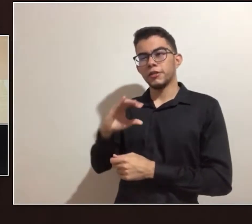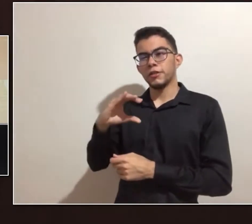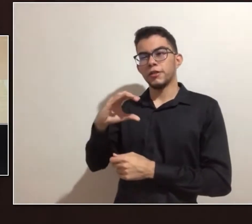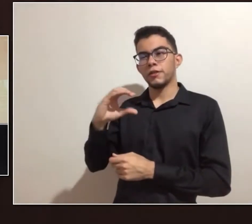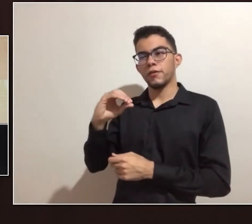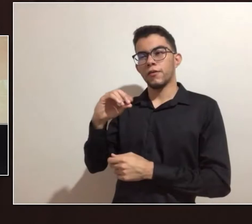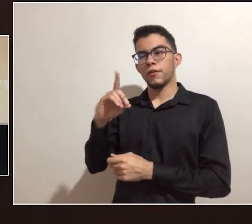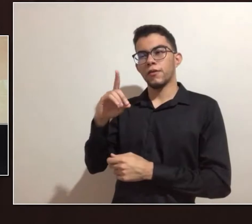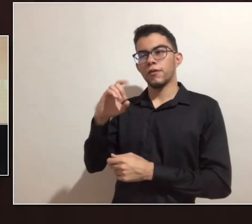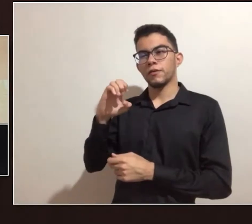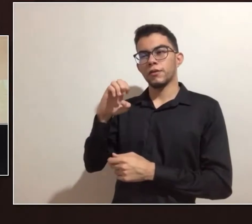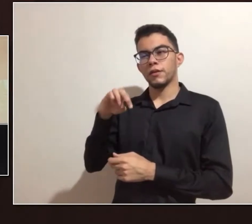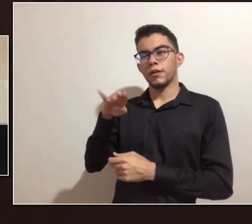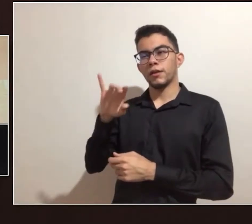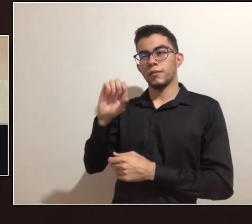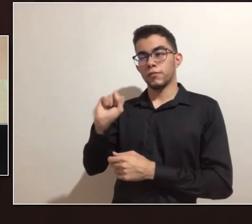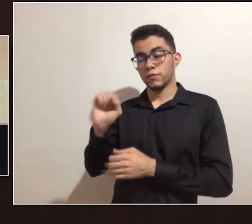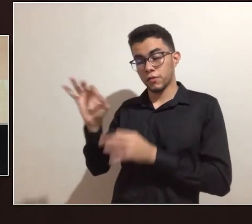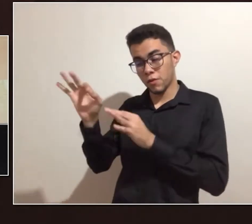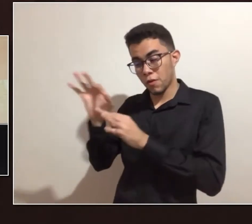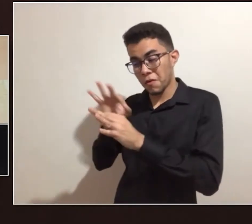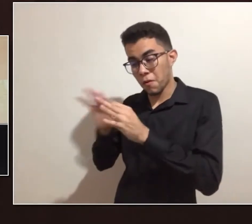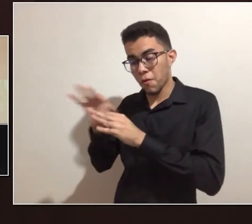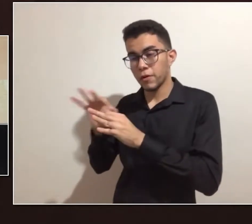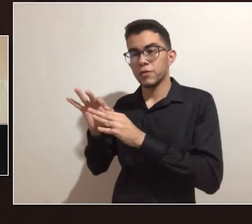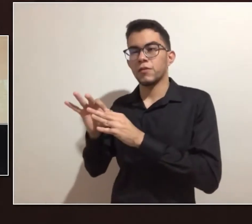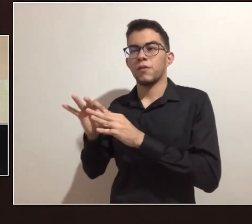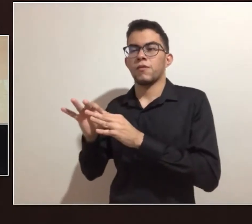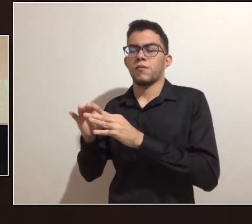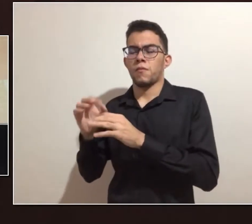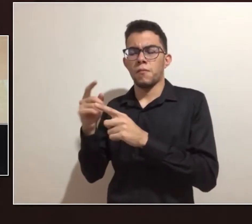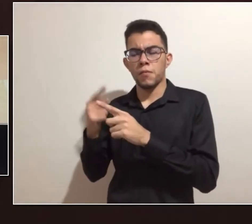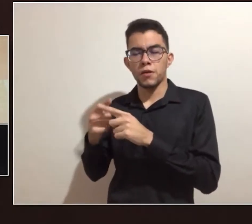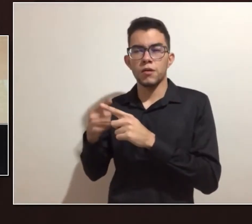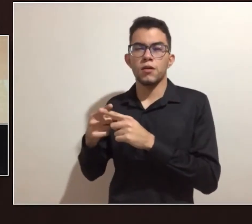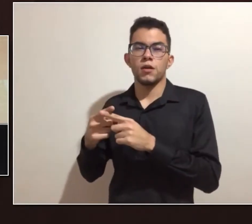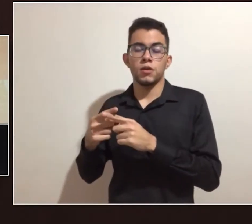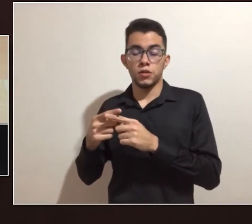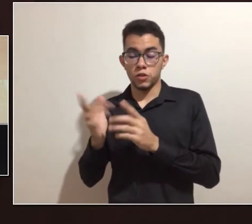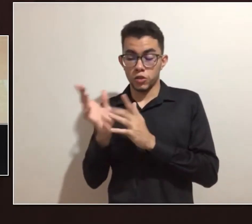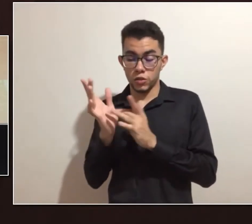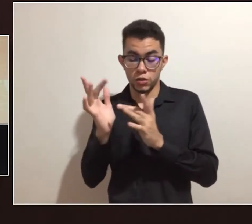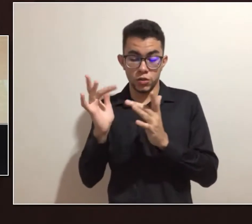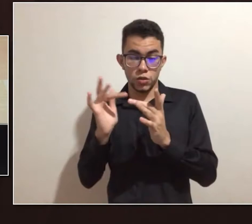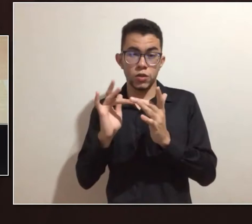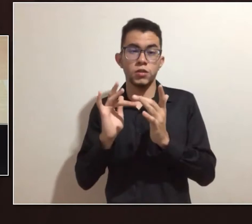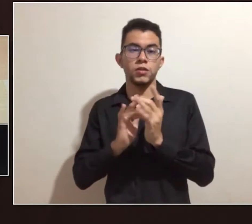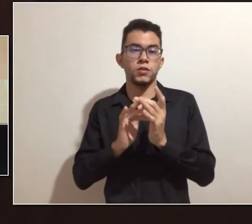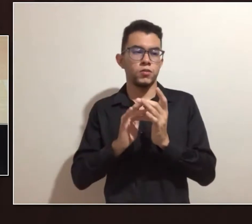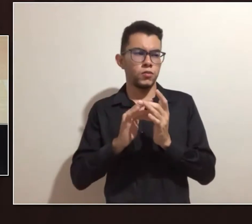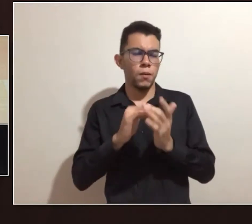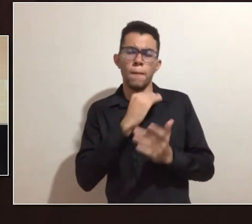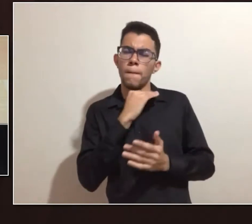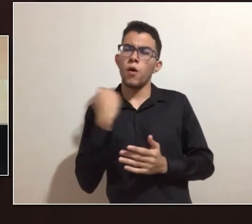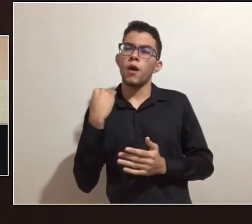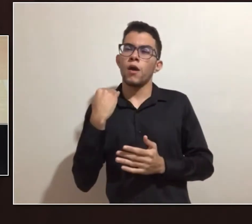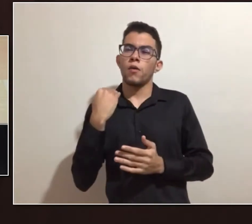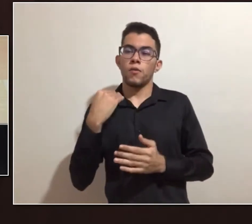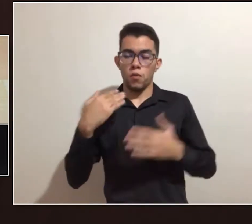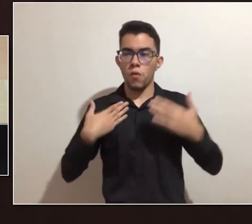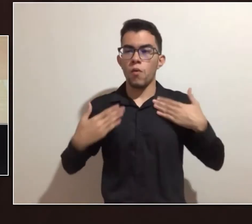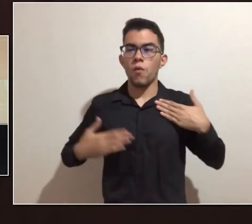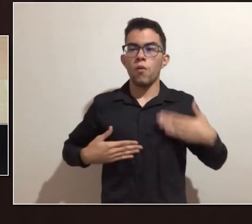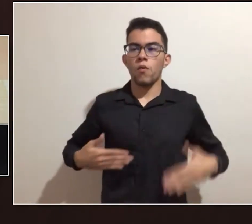de mirra e aloés, e era uma especiaria cara, né, usado para o seu sepultamento. Isso está